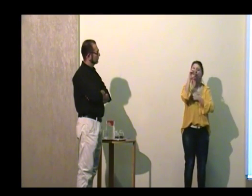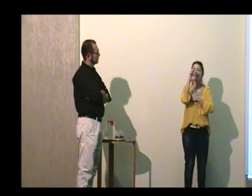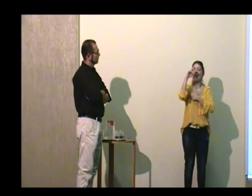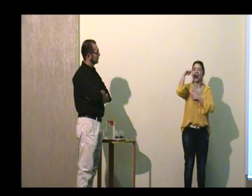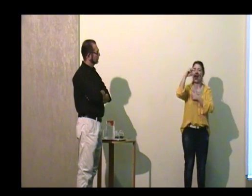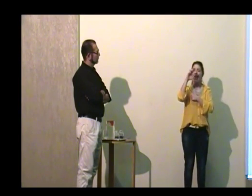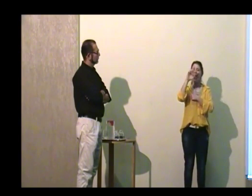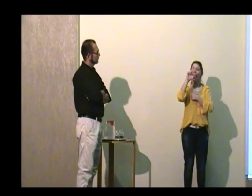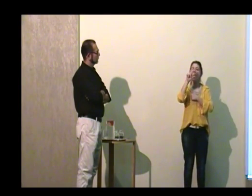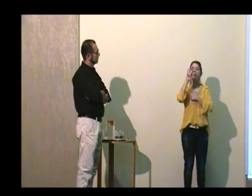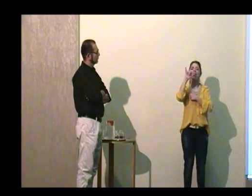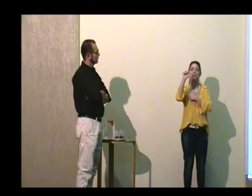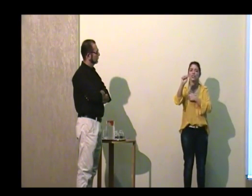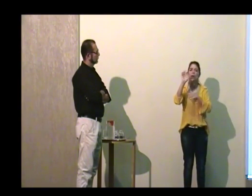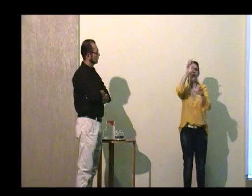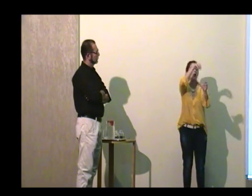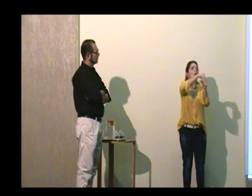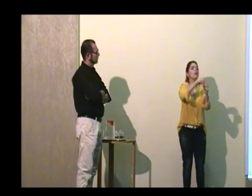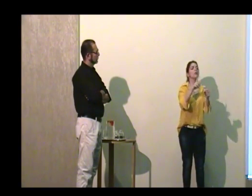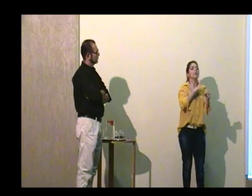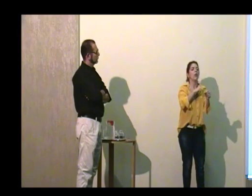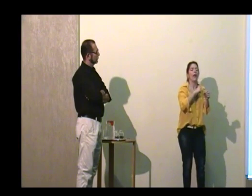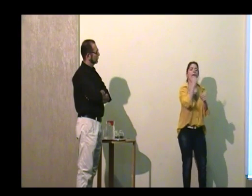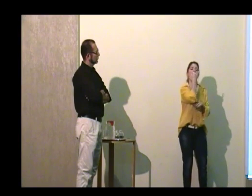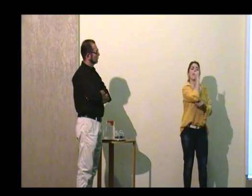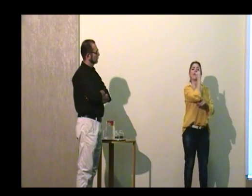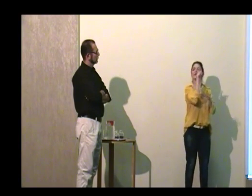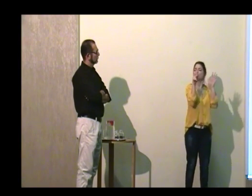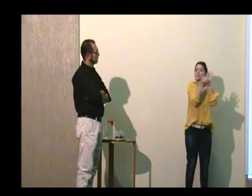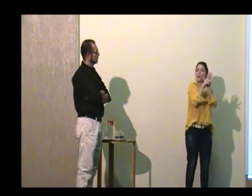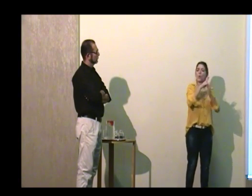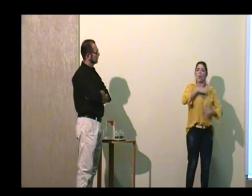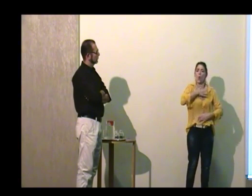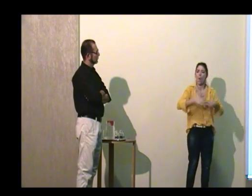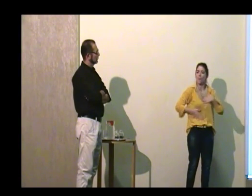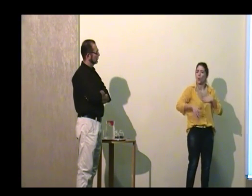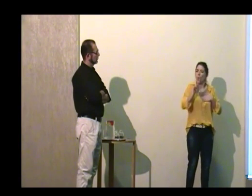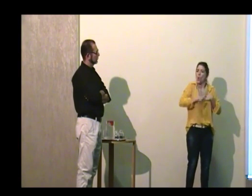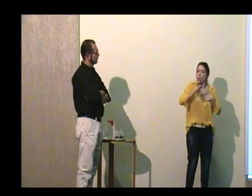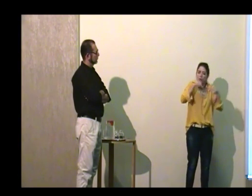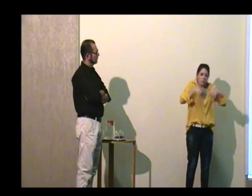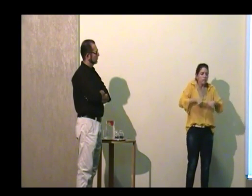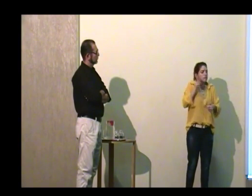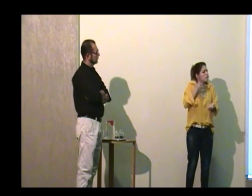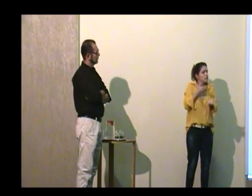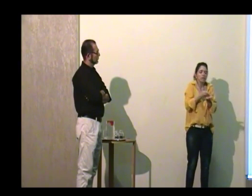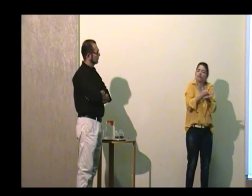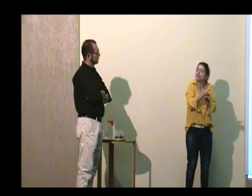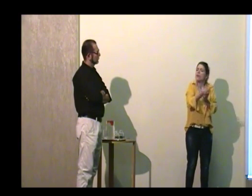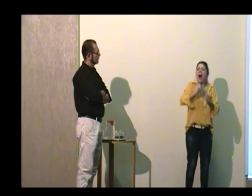Ela é a principal fonte de energia para o nosso corpo, a glicose.